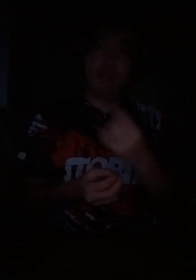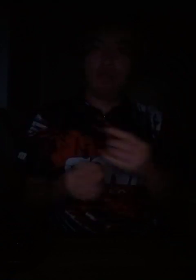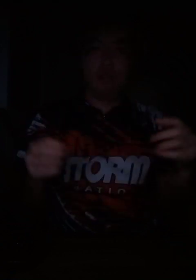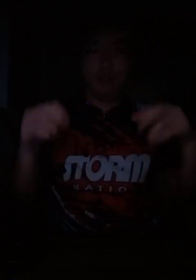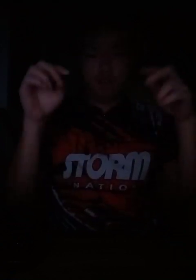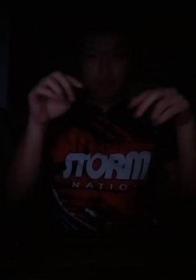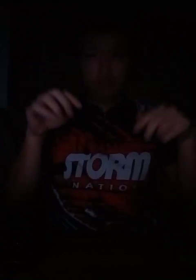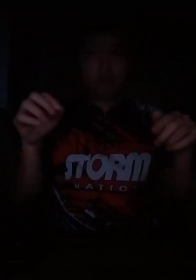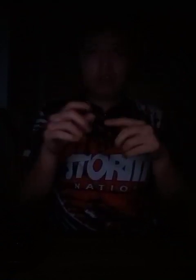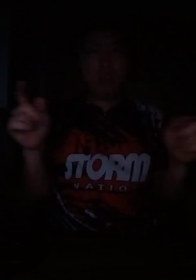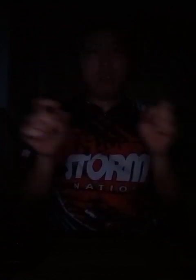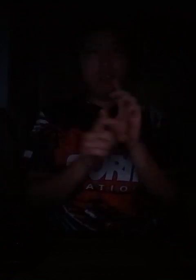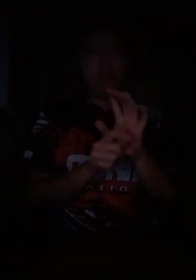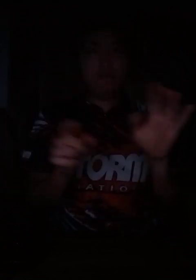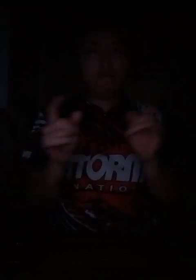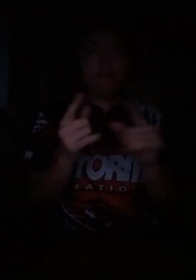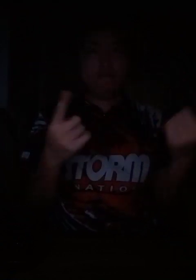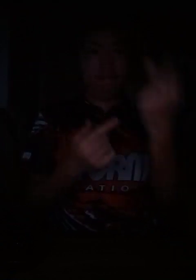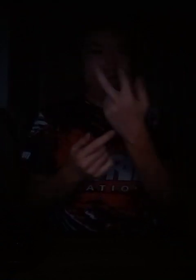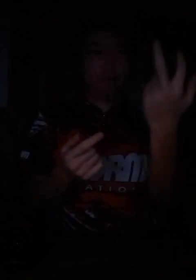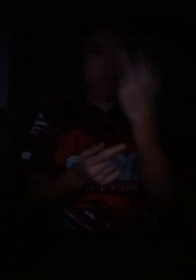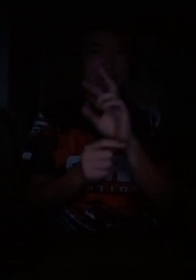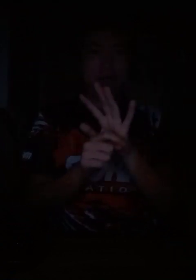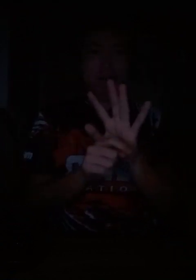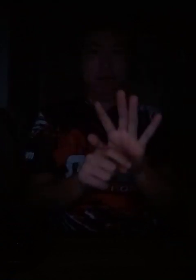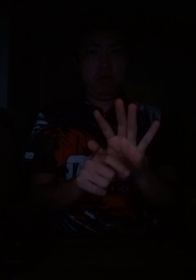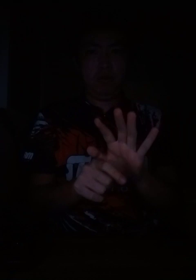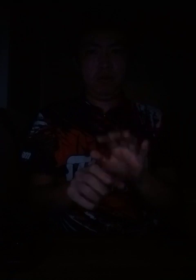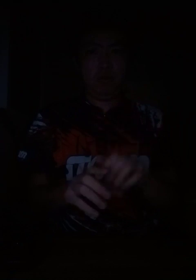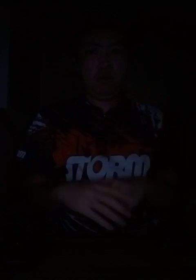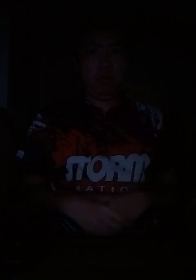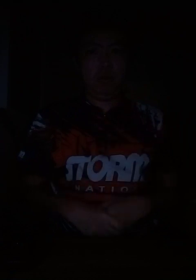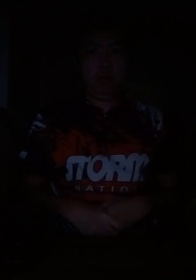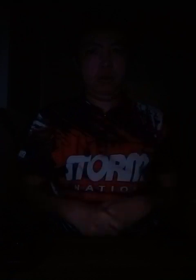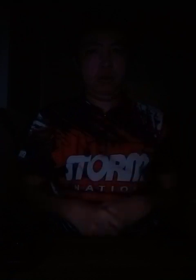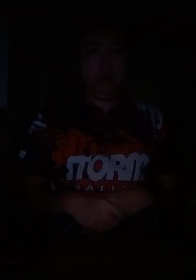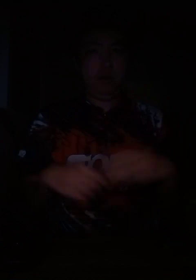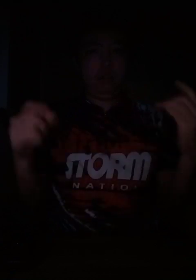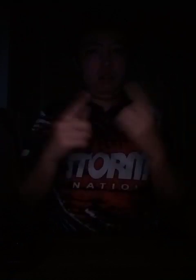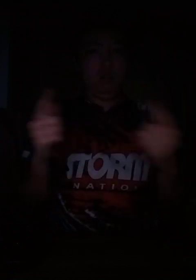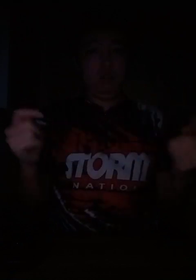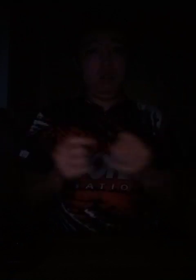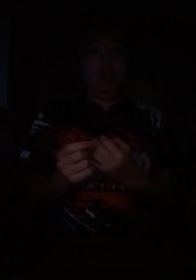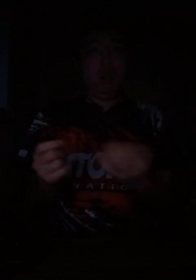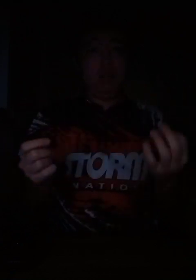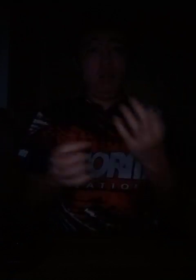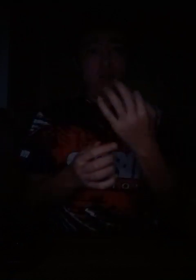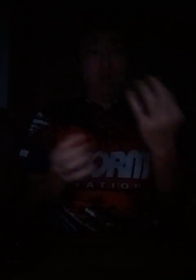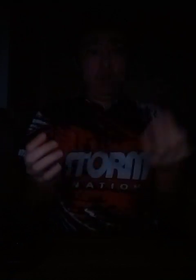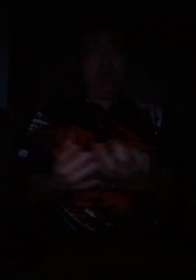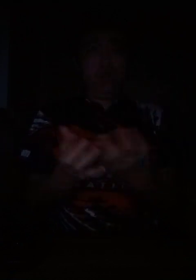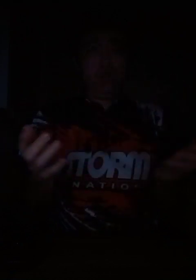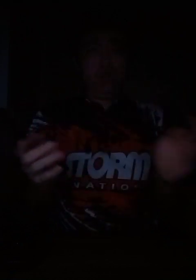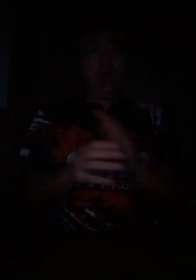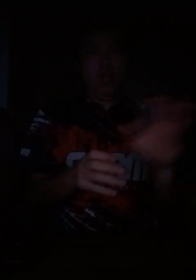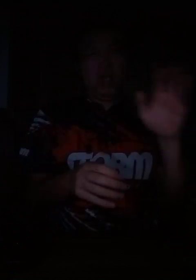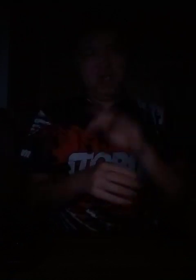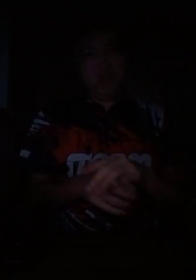그치는 대로 정확한 원인을 조사할 계획입니다. 어젯밤 11시쯤에는 경기도 화성시의 한 공장에서도 불이